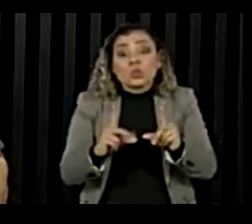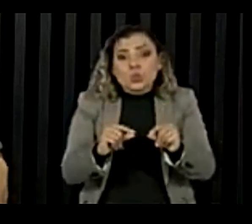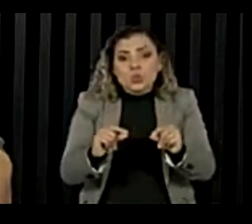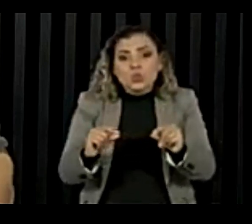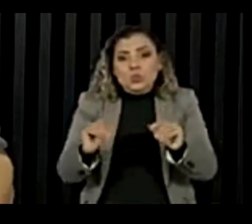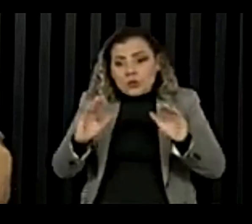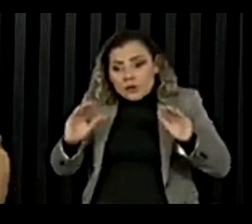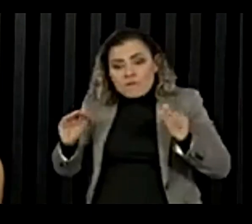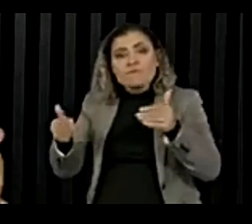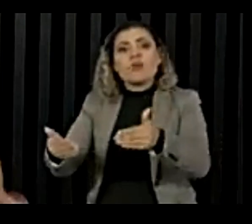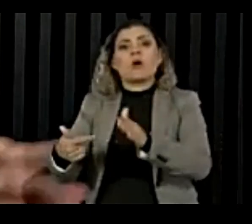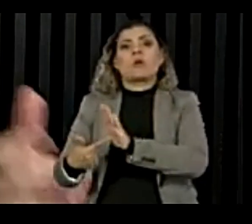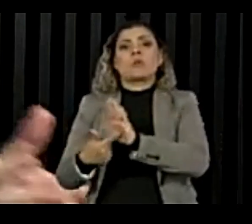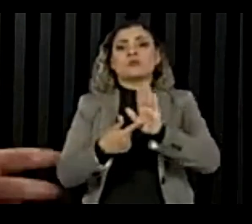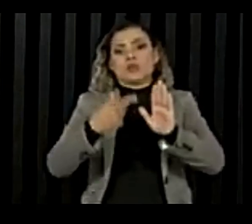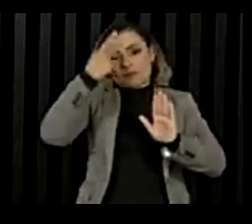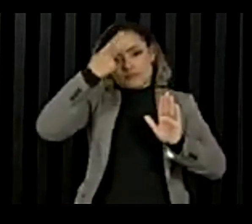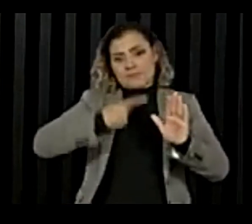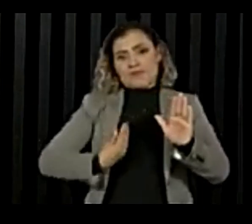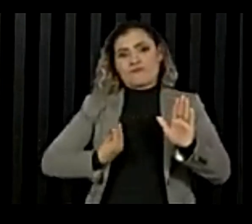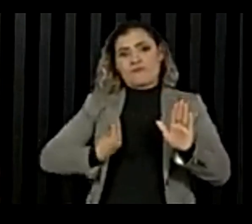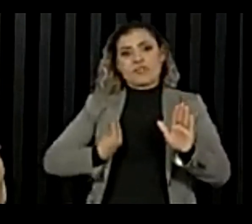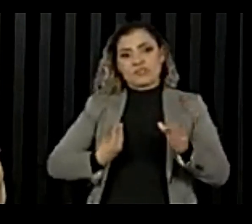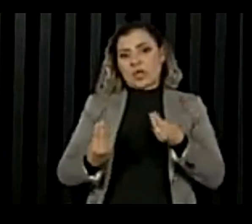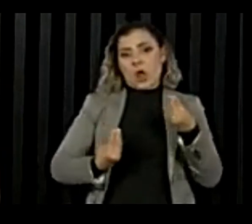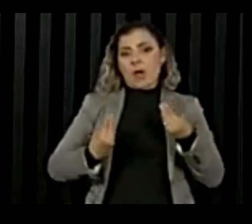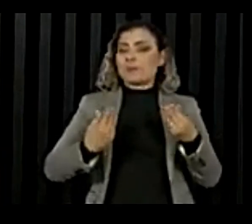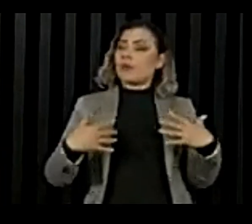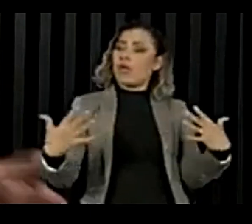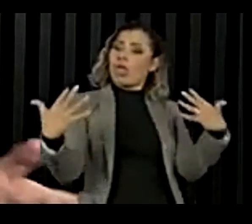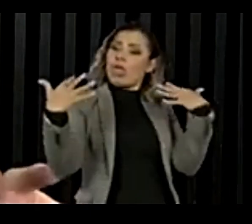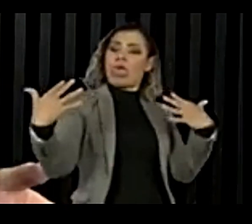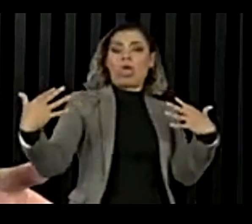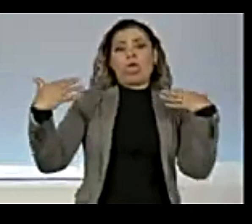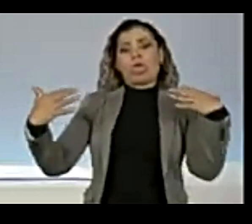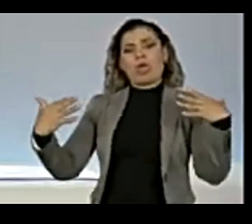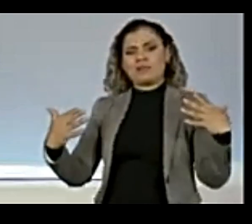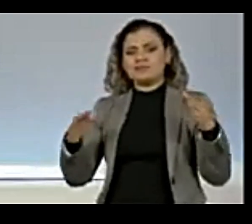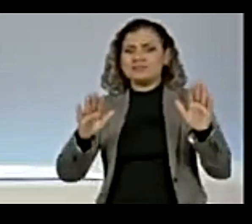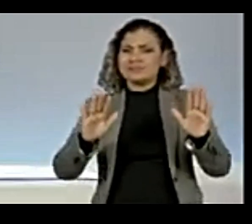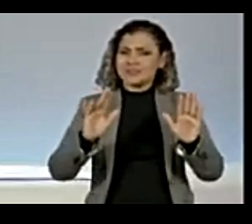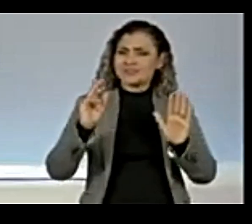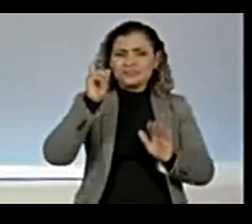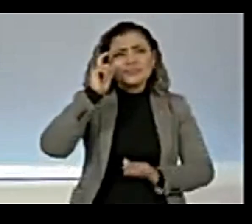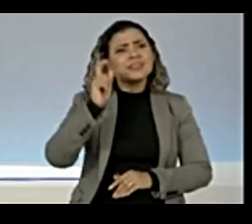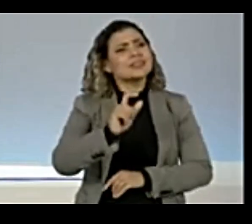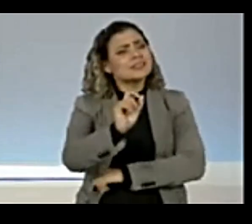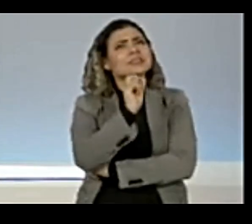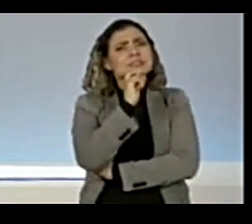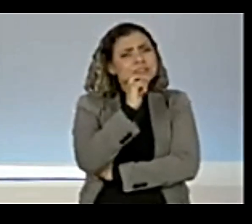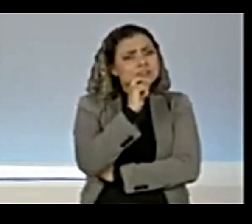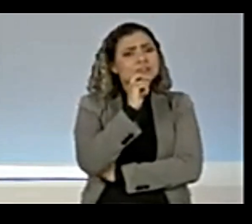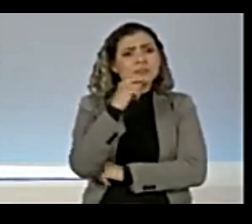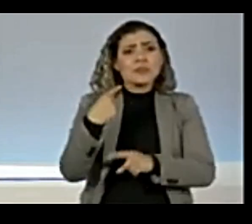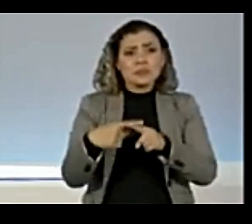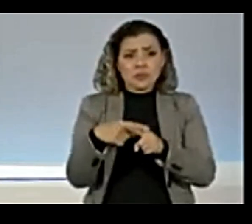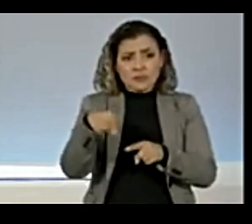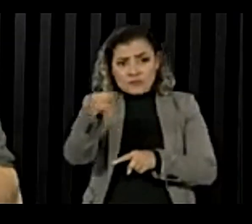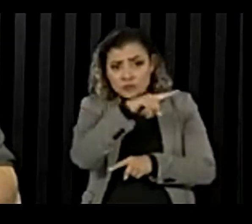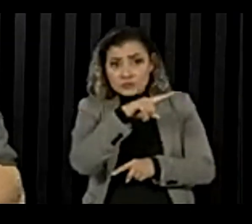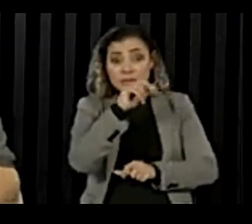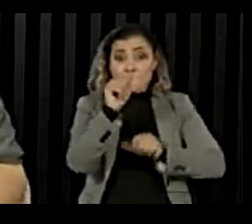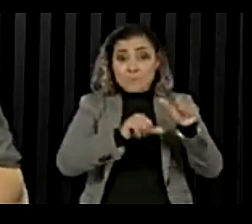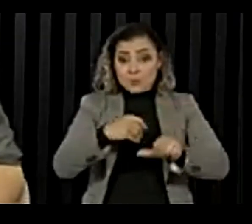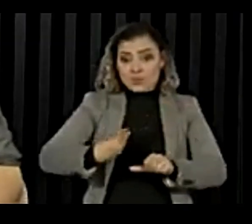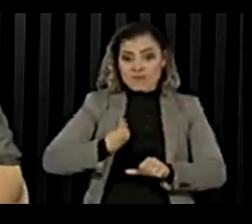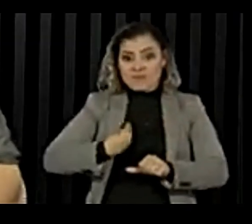ligada a mostrar a própria vida fora de casa. E esse é um questionamento interessante, porque a partir do momento que você transforma a sua